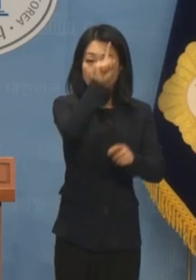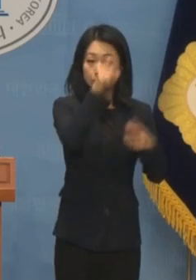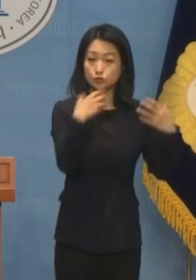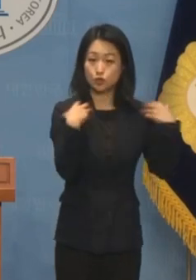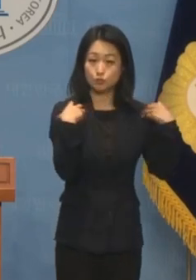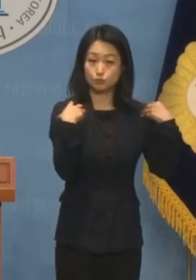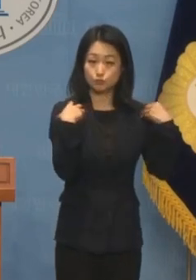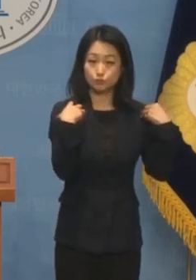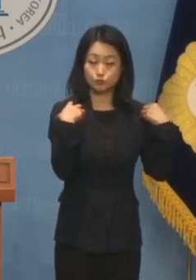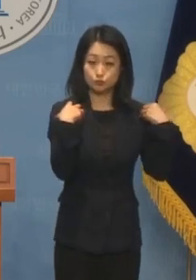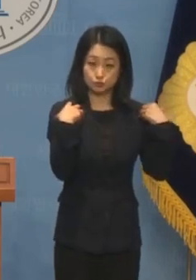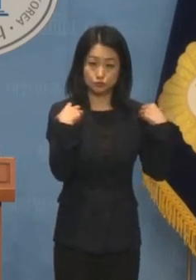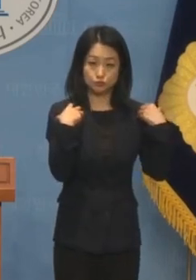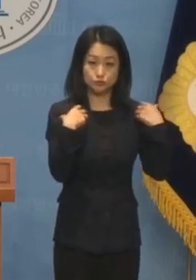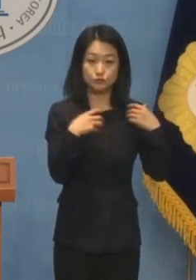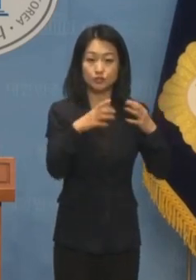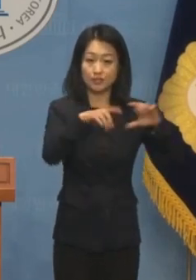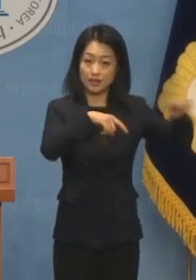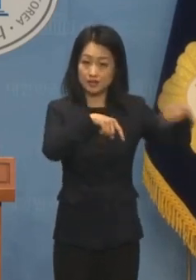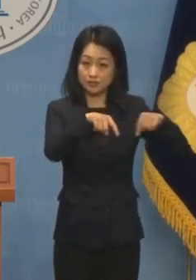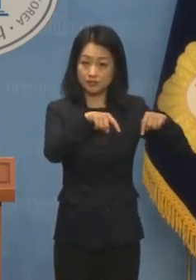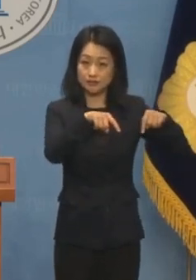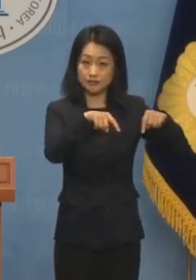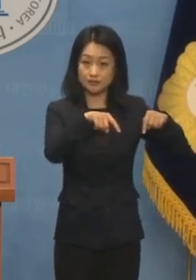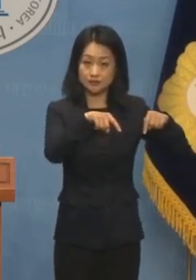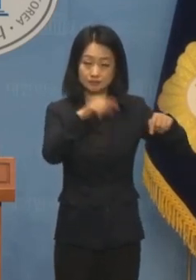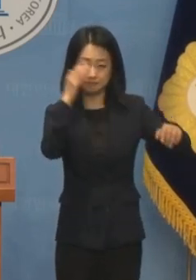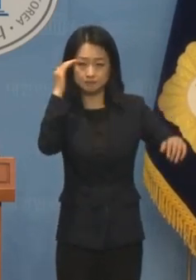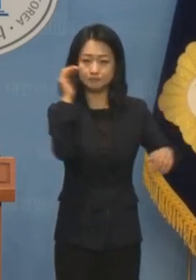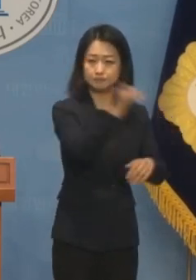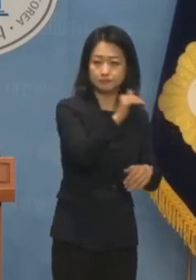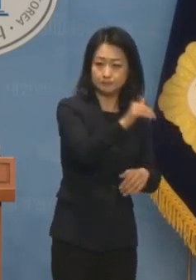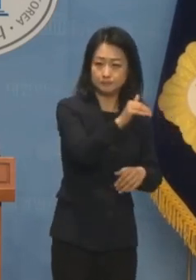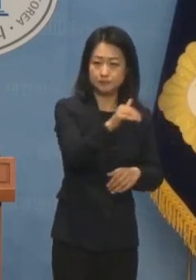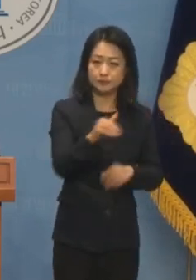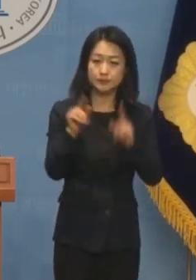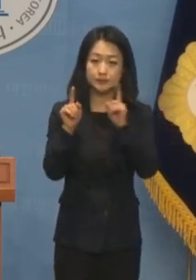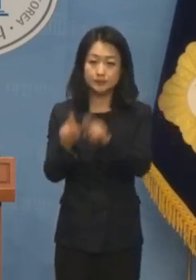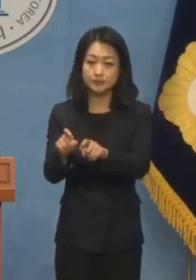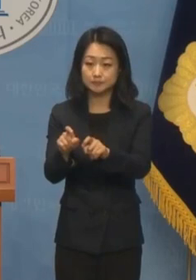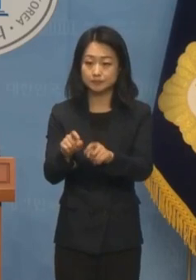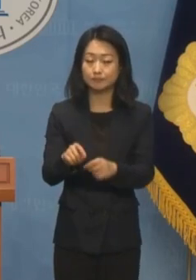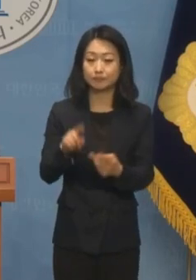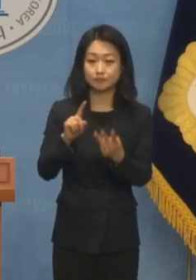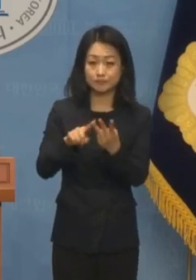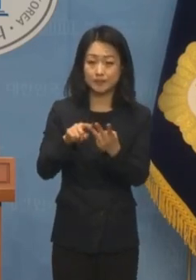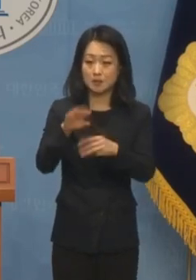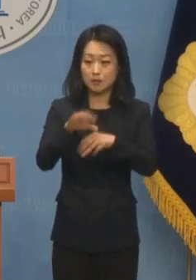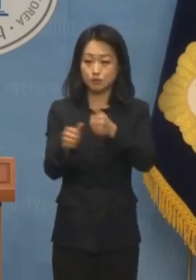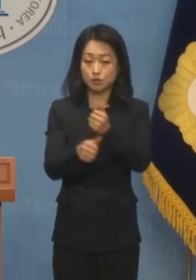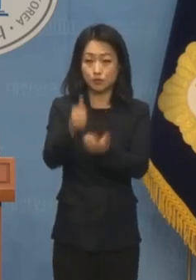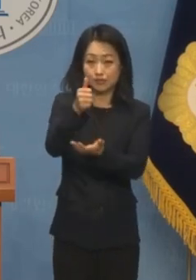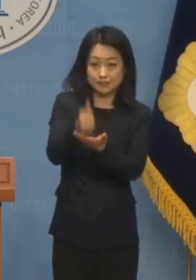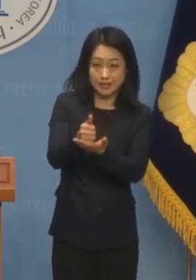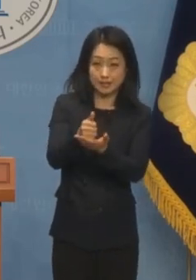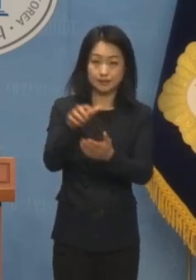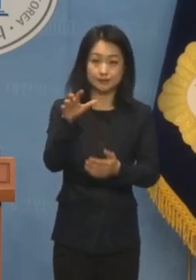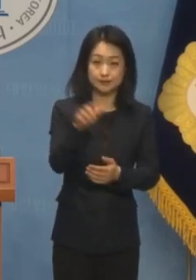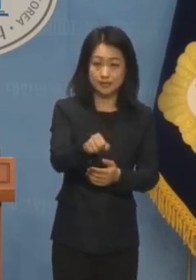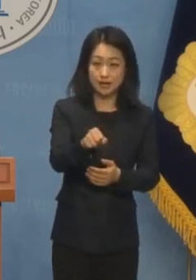국정운영 전반을 흔들겠다는 의도 과방위 장악하여 민주당이 입맛대로